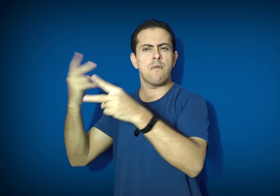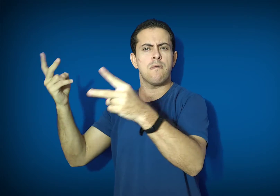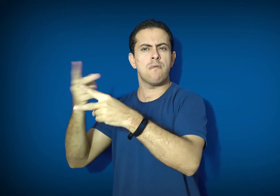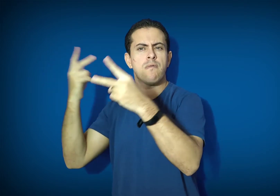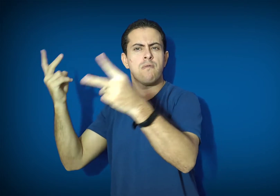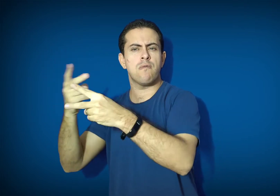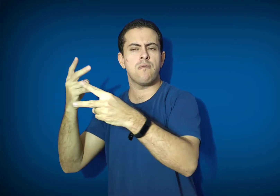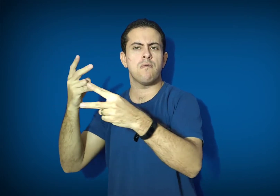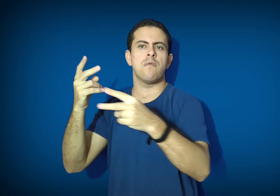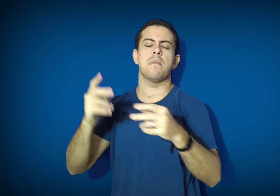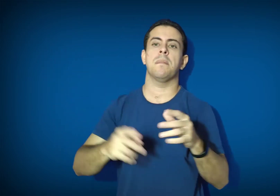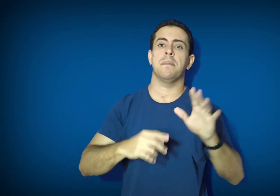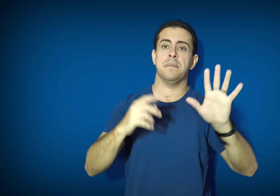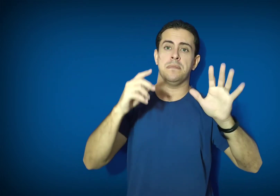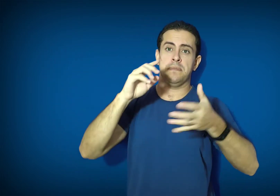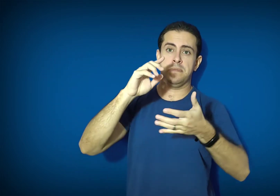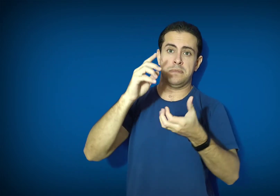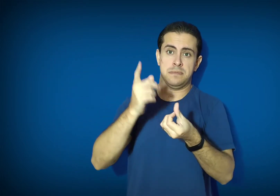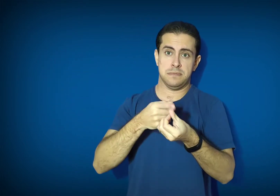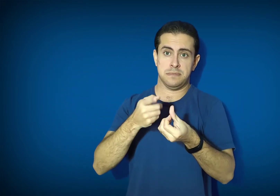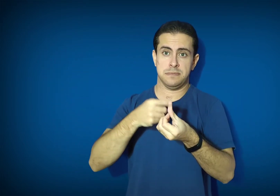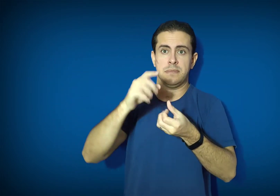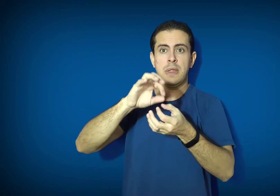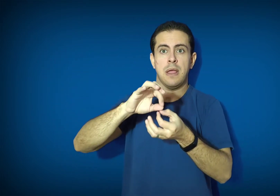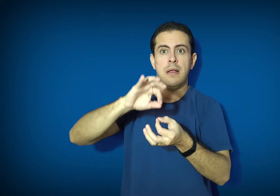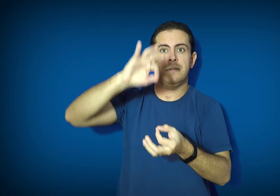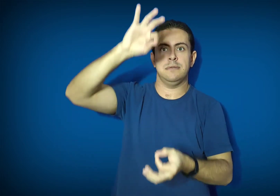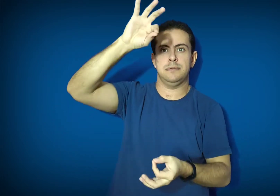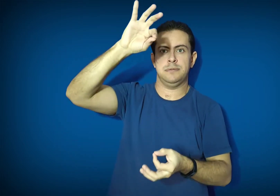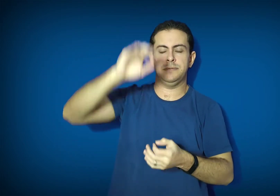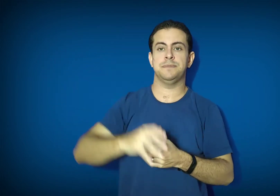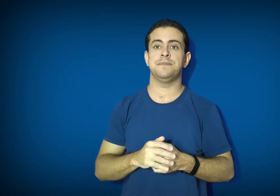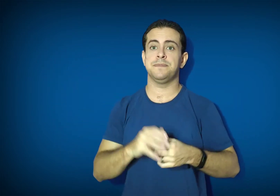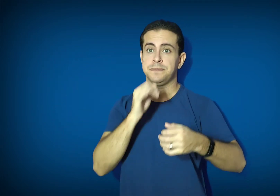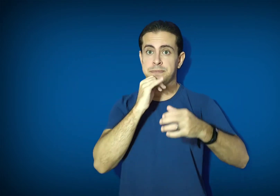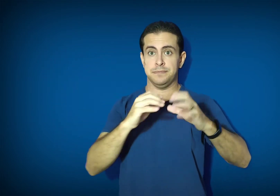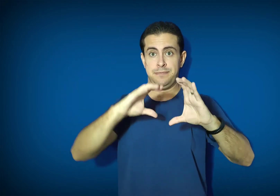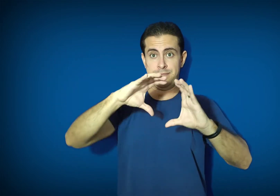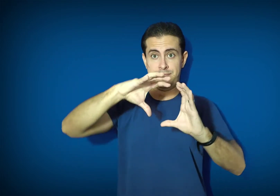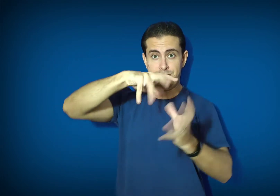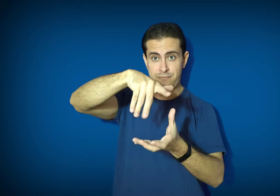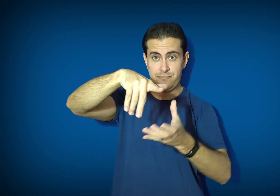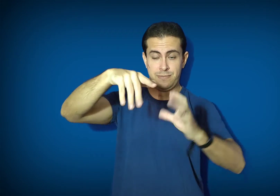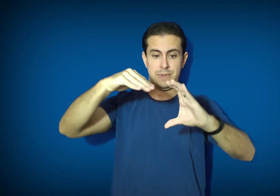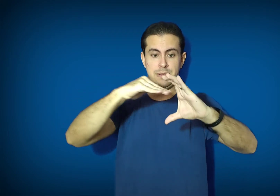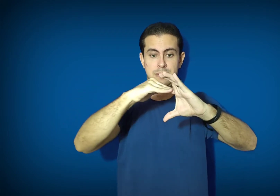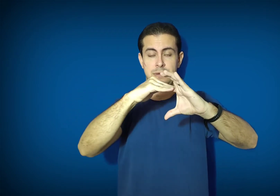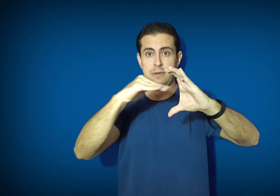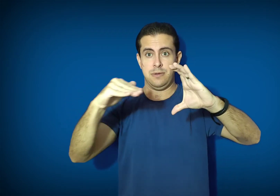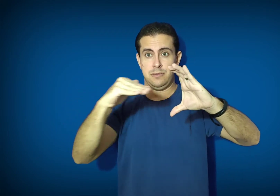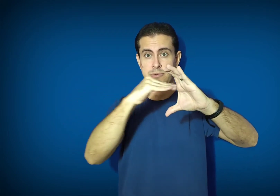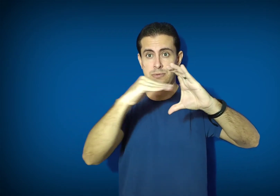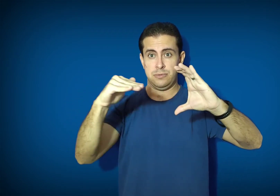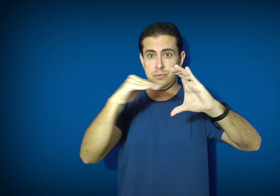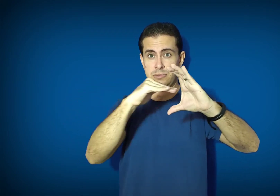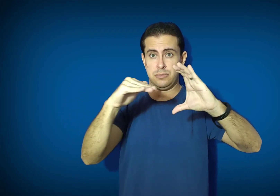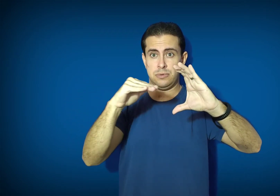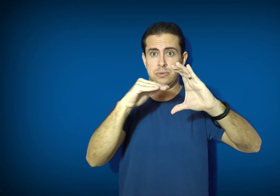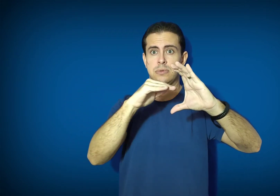ventos. O quinto e o sexto é a altitude. Por exemplo, o mundo ele